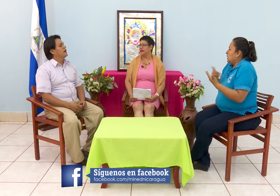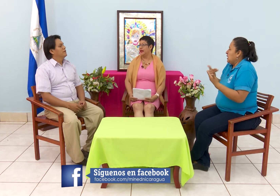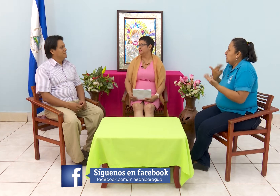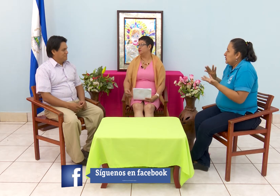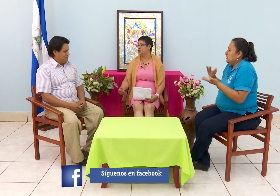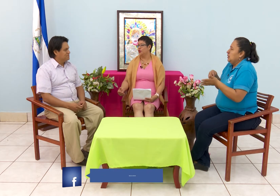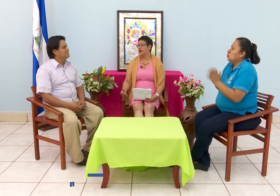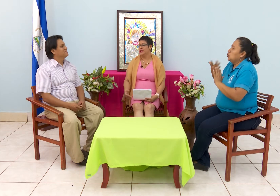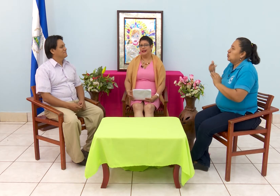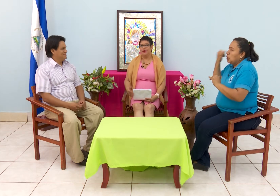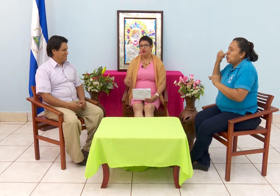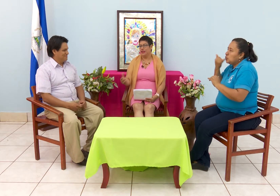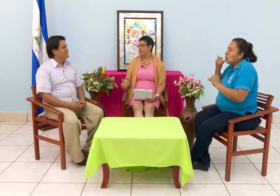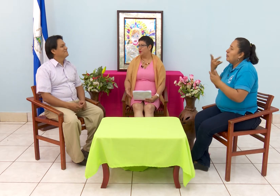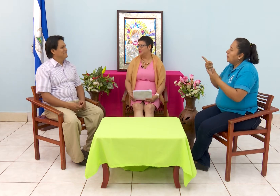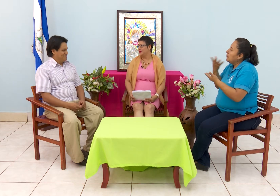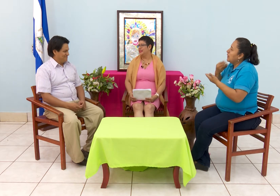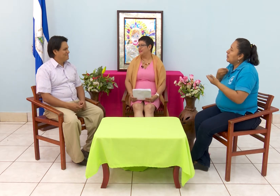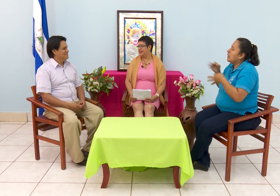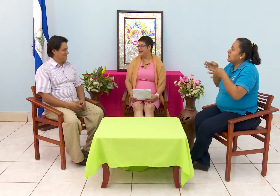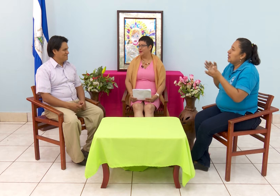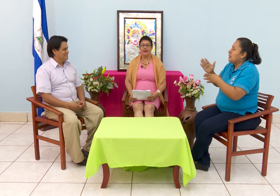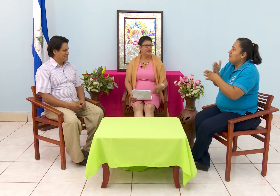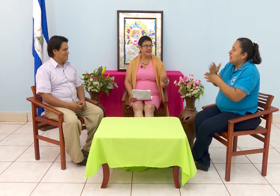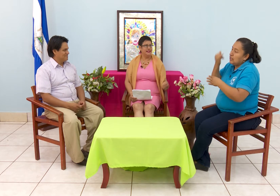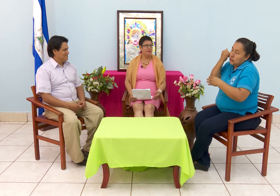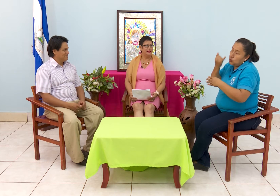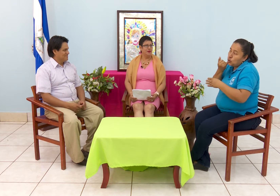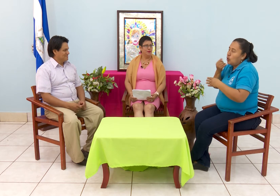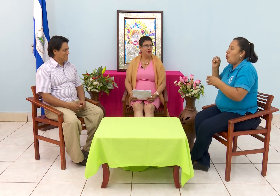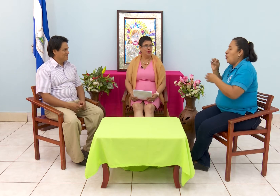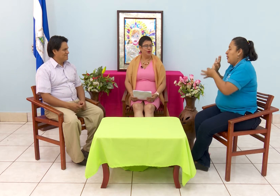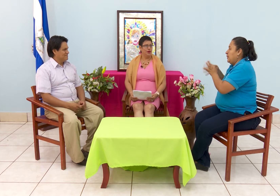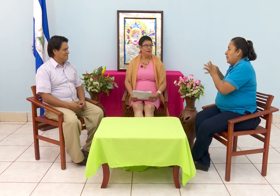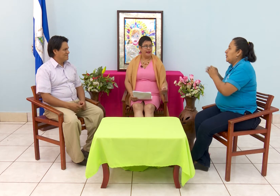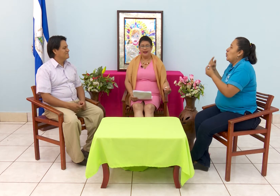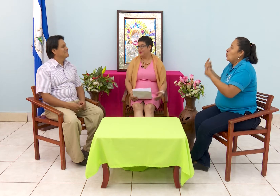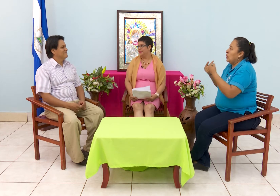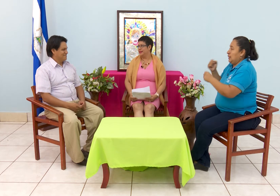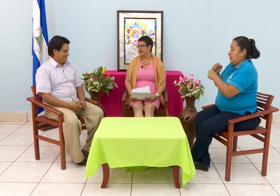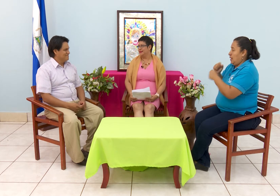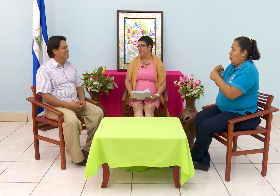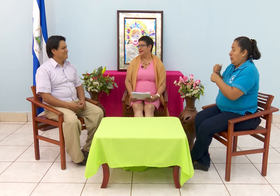e instructor. Tal vez nos contás un poquito sobre la diferencia de lo que es ser intérprete como Perla, ¿verdad?, en este momento,